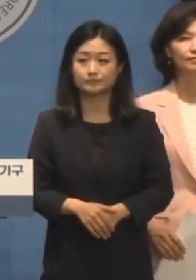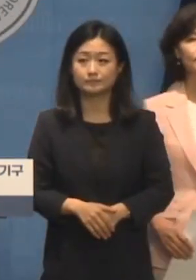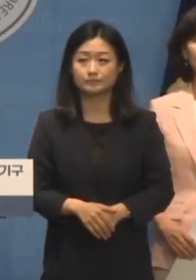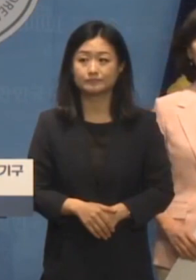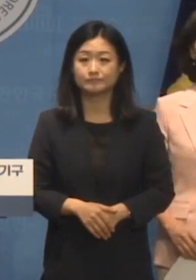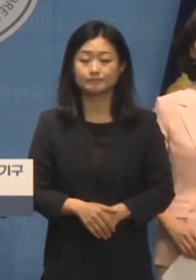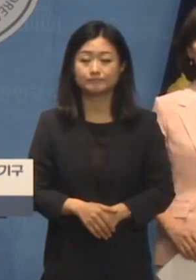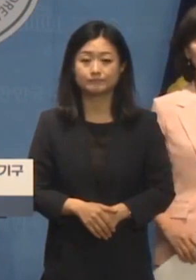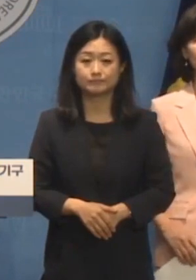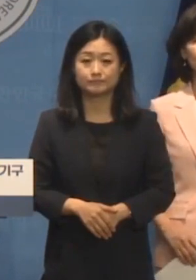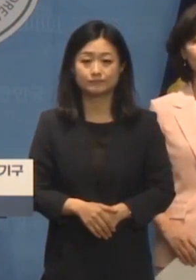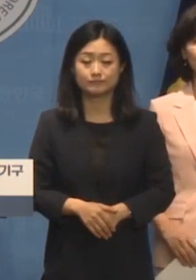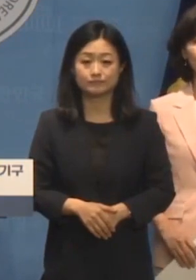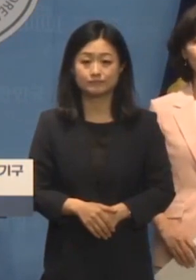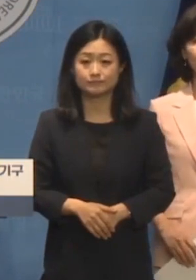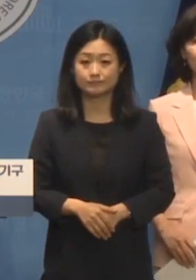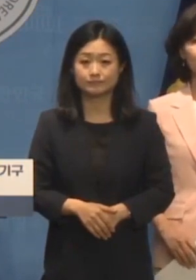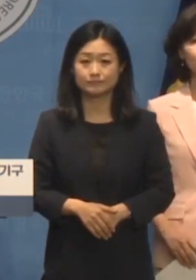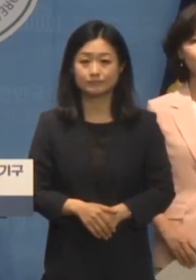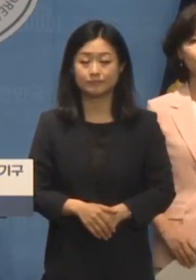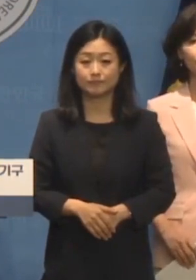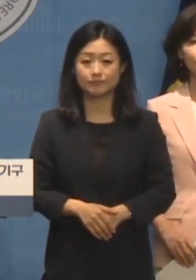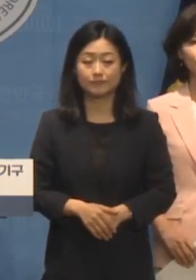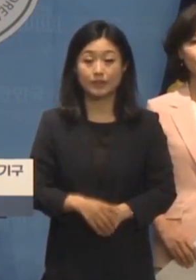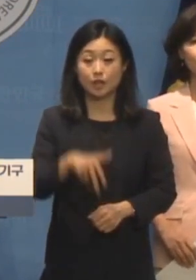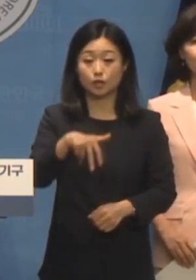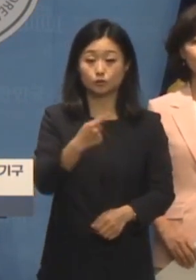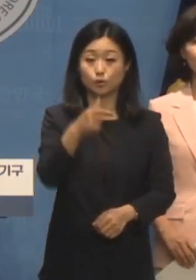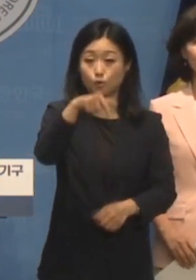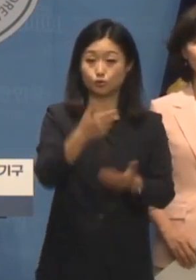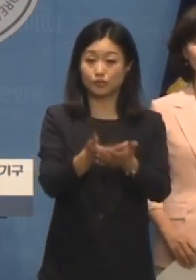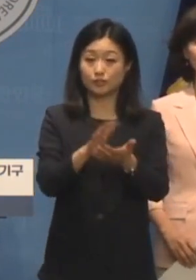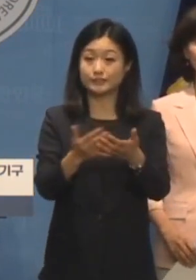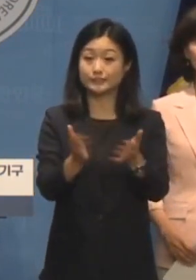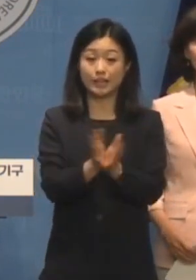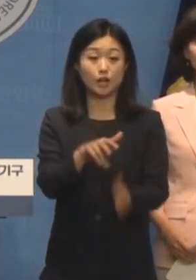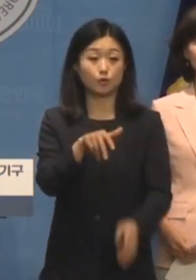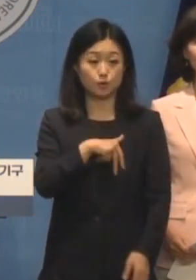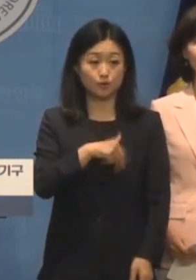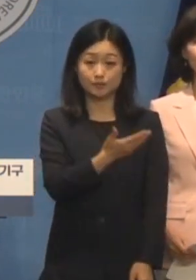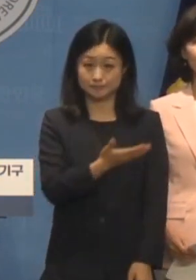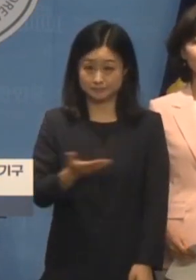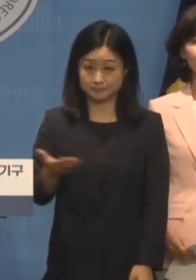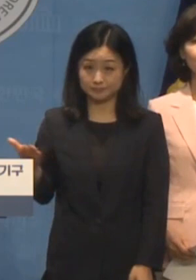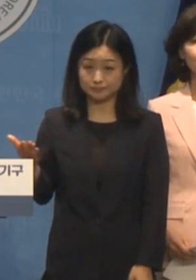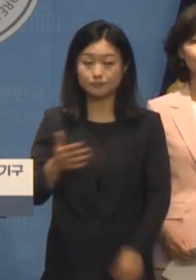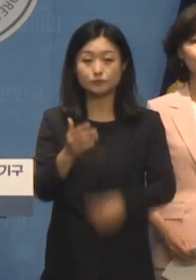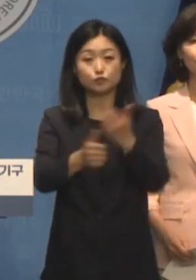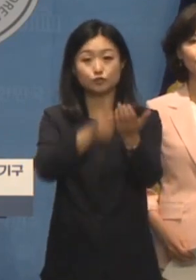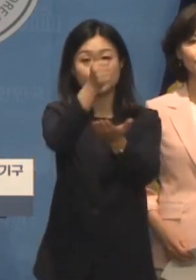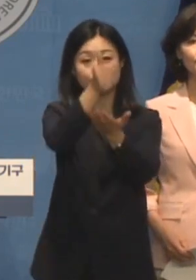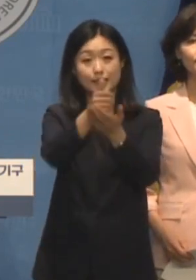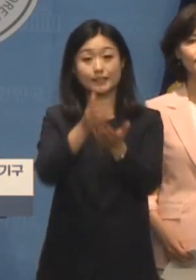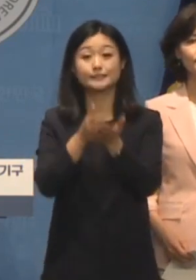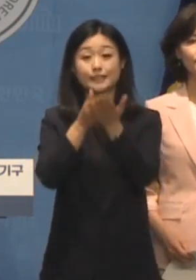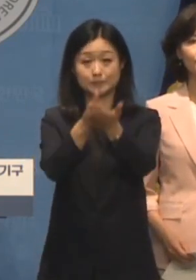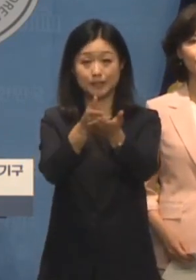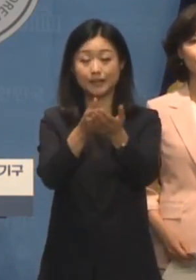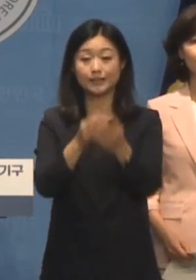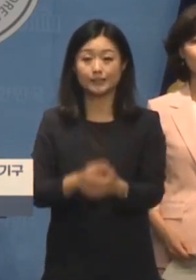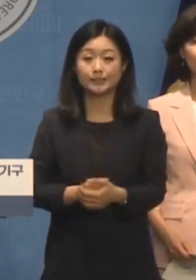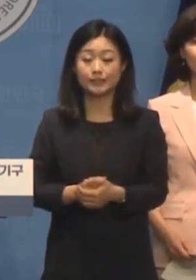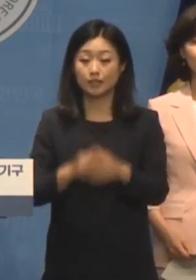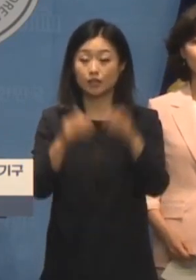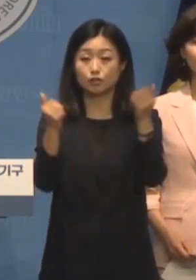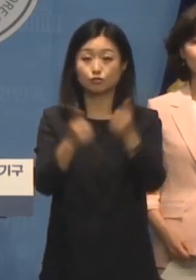없습니다 김재원 의원입니다 이해 조국 혁신당 국회의원 전원은 우원식 국회의장 제안합니다